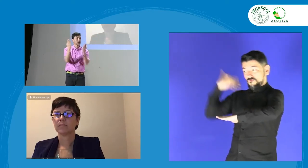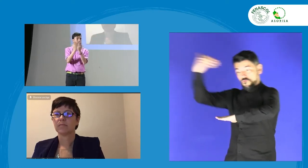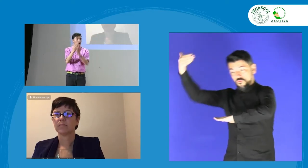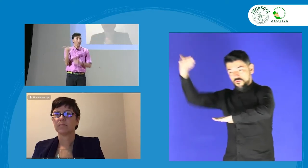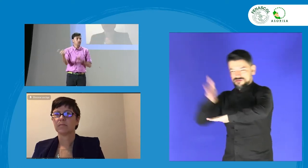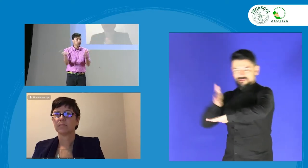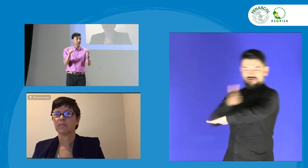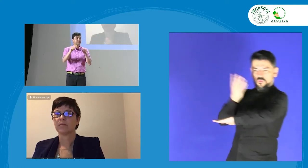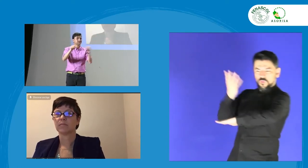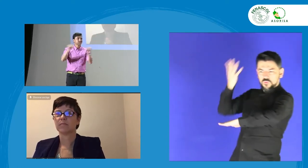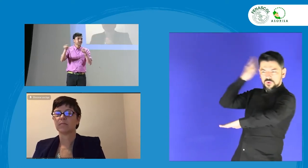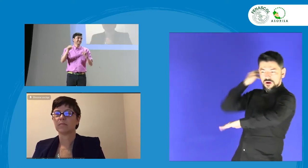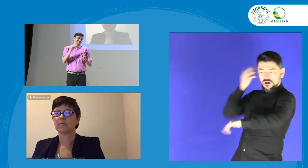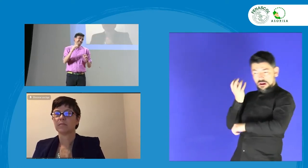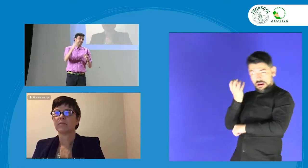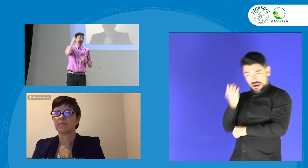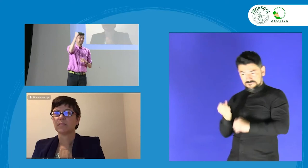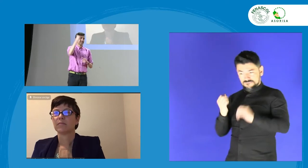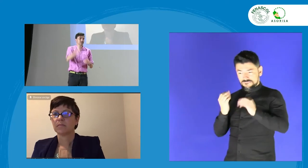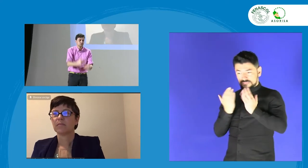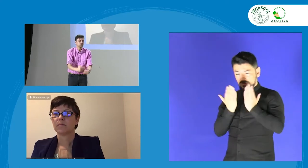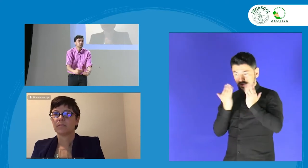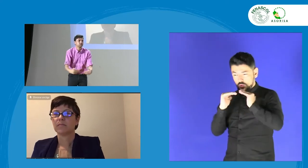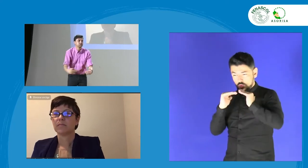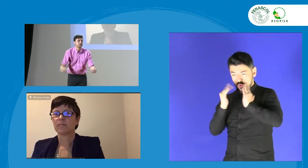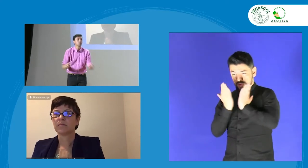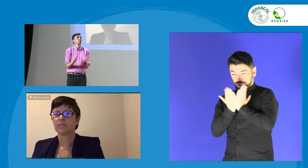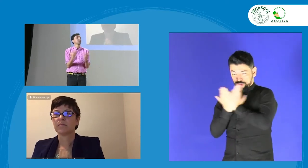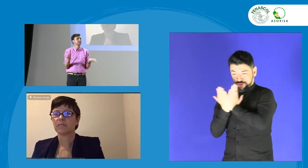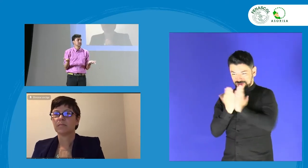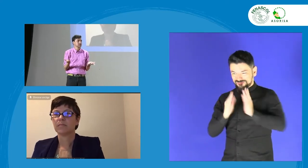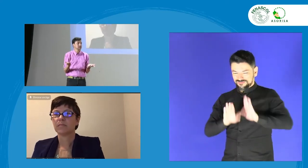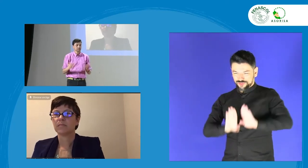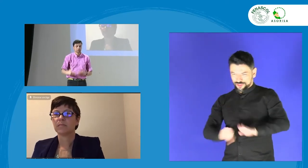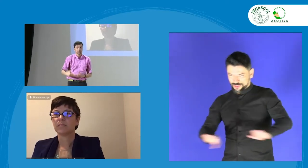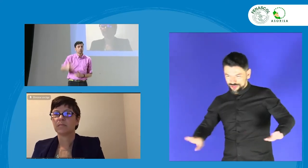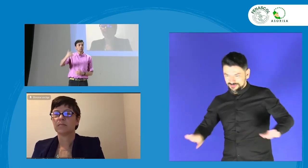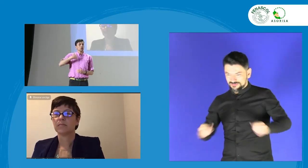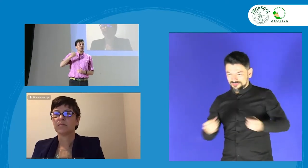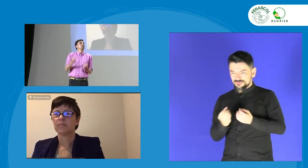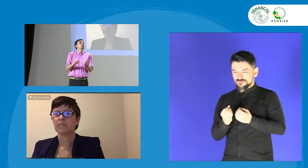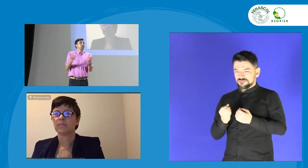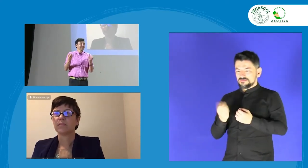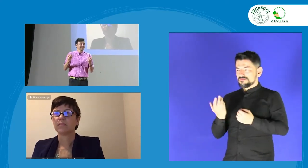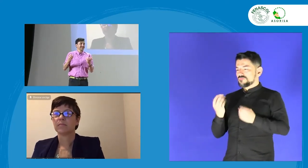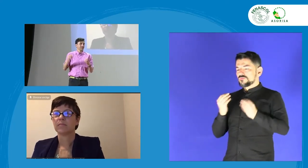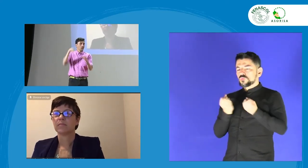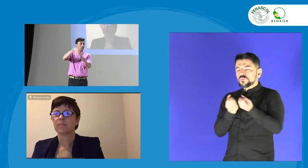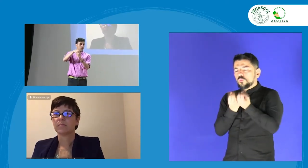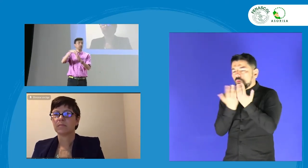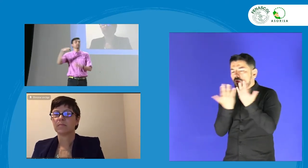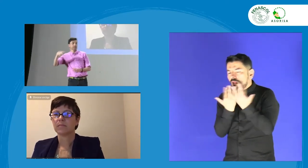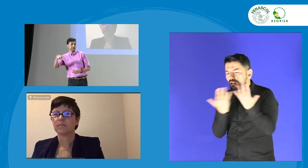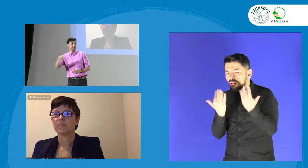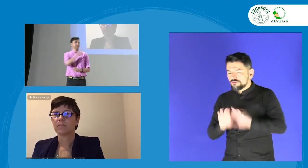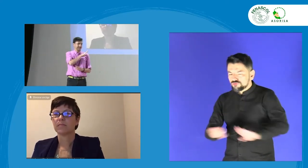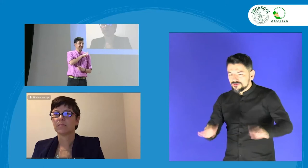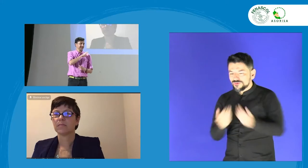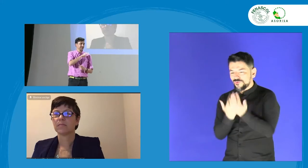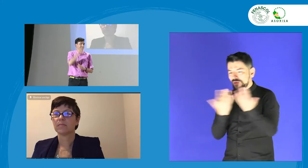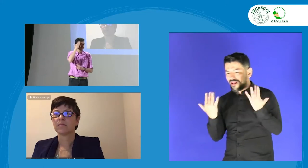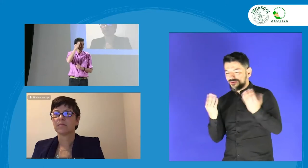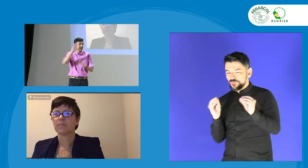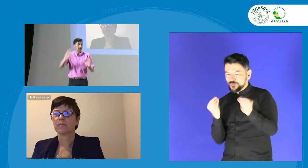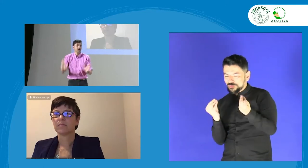ha partido la historia de la educación como en dos partes. Una antes y otra después. ¿Cuántos niños,